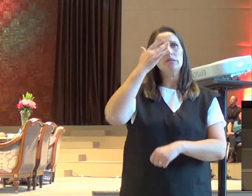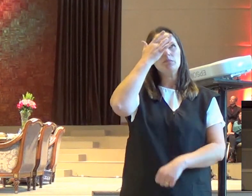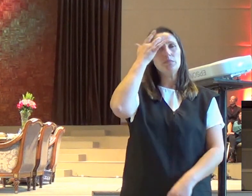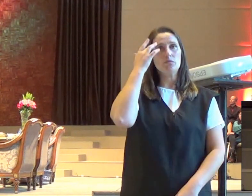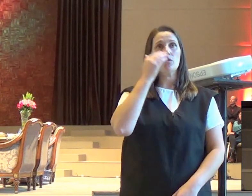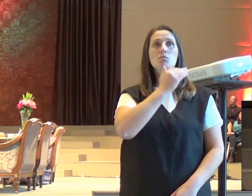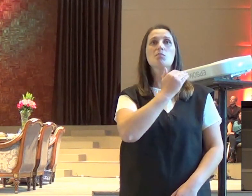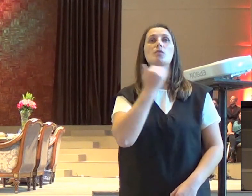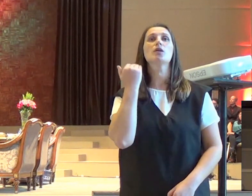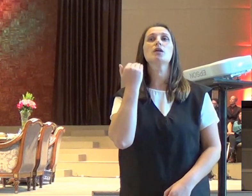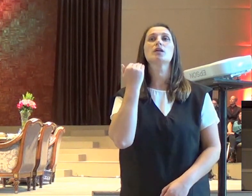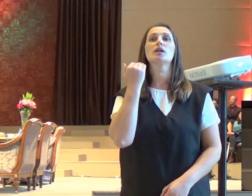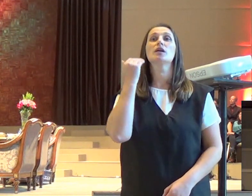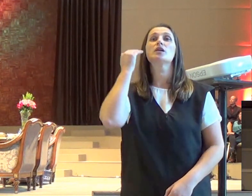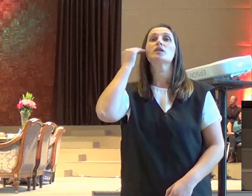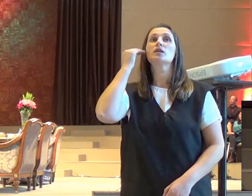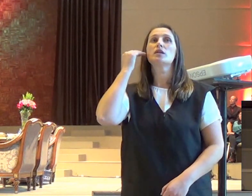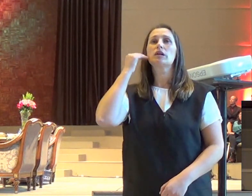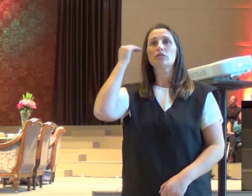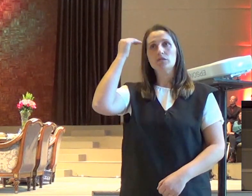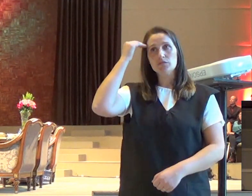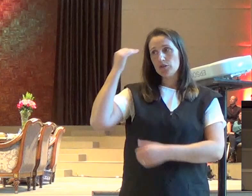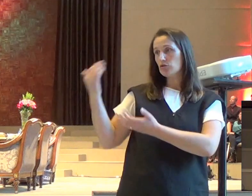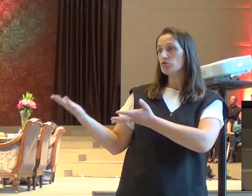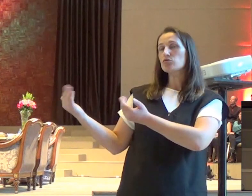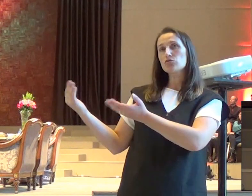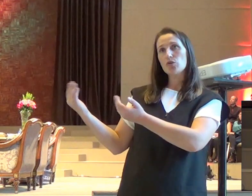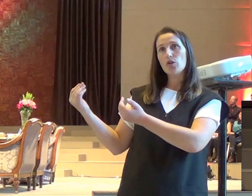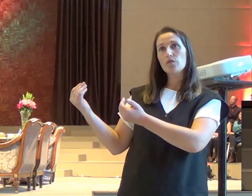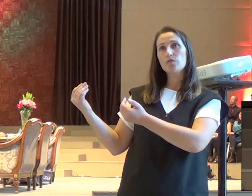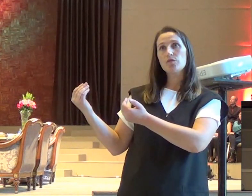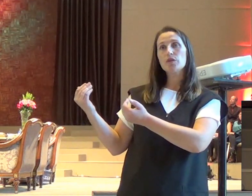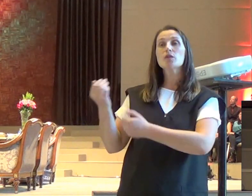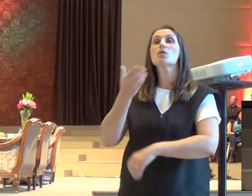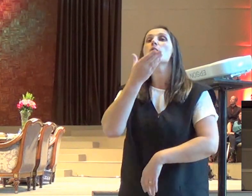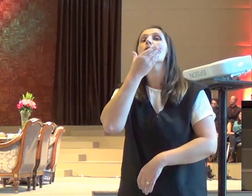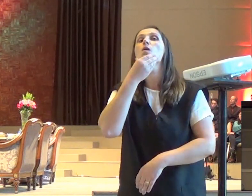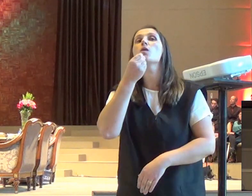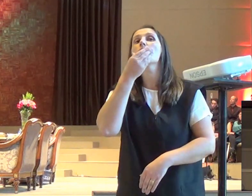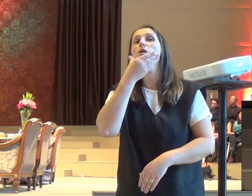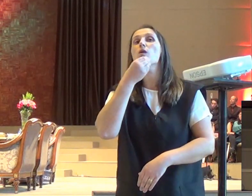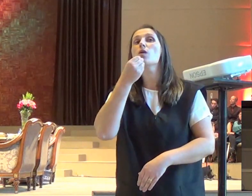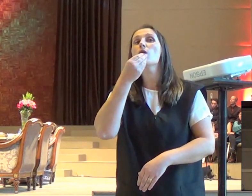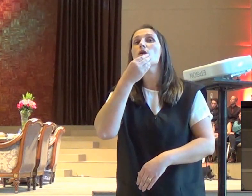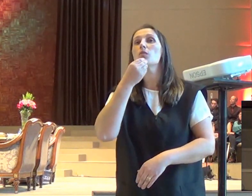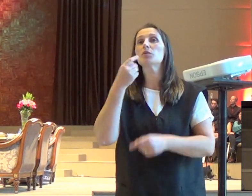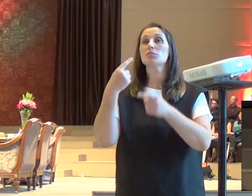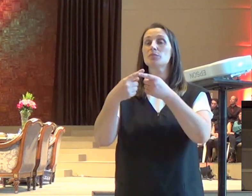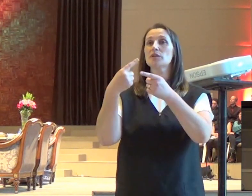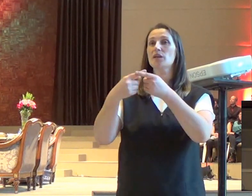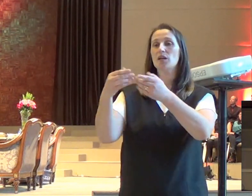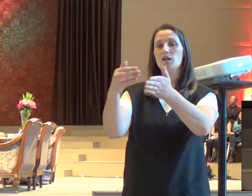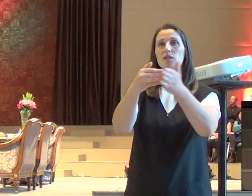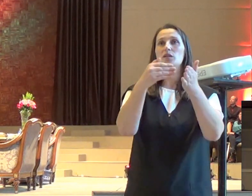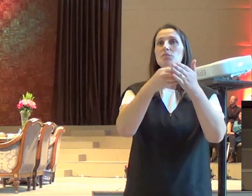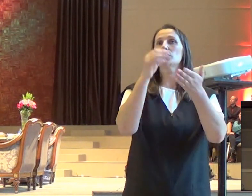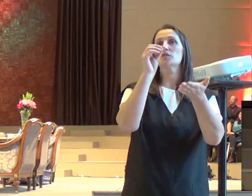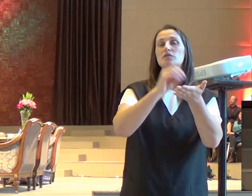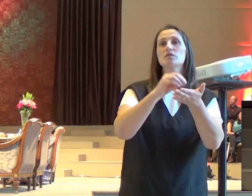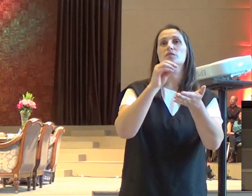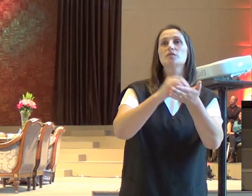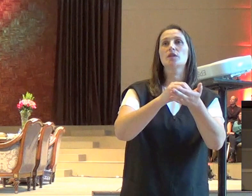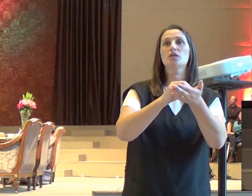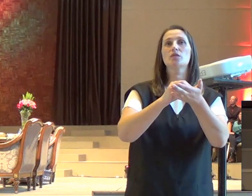justamente porque não tem limites justamente pelas brigas justamente pelas armas